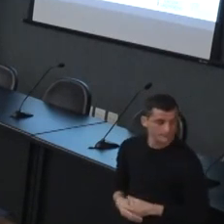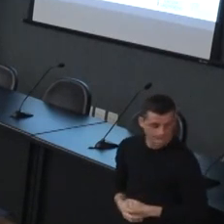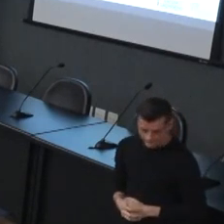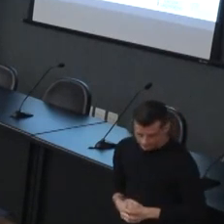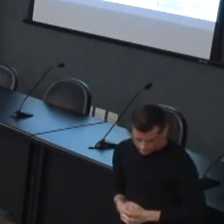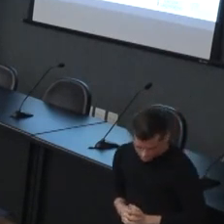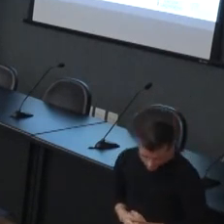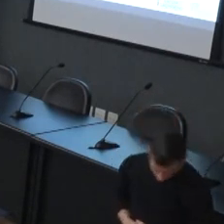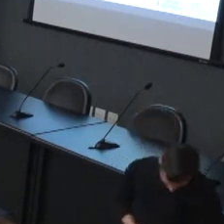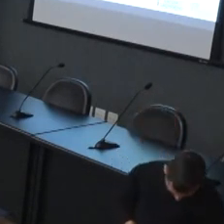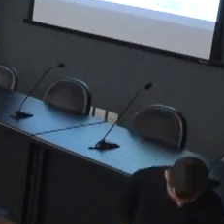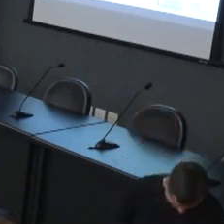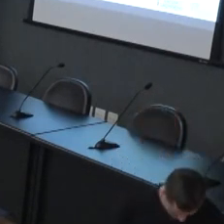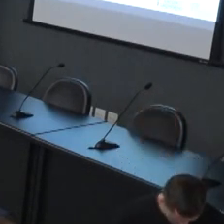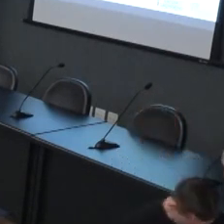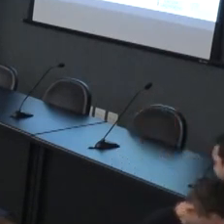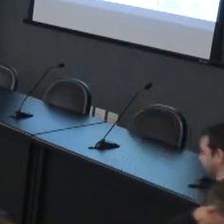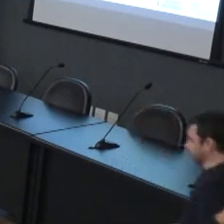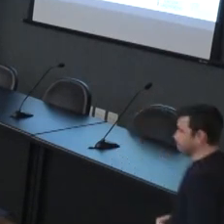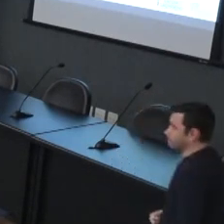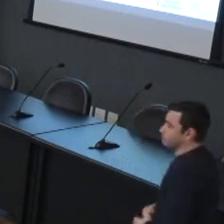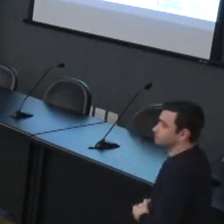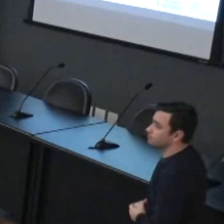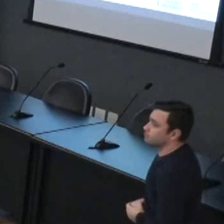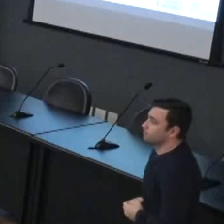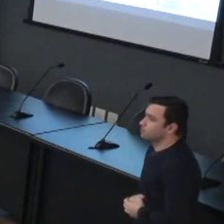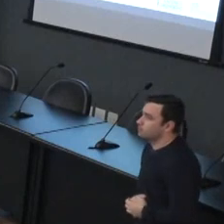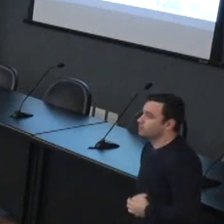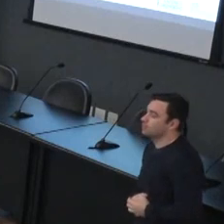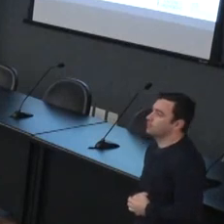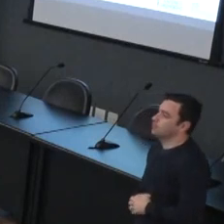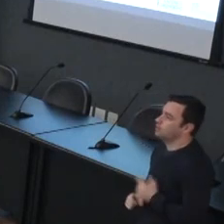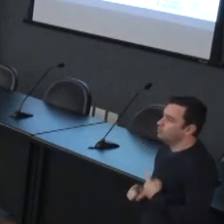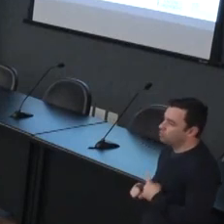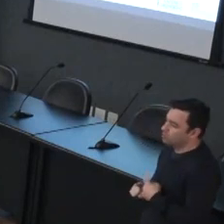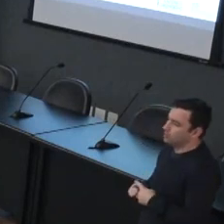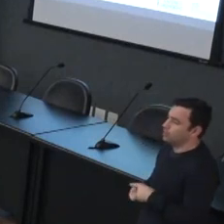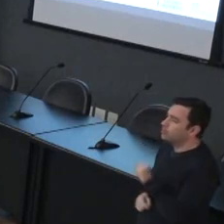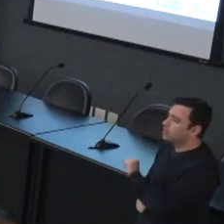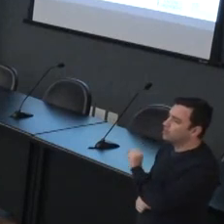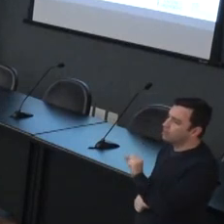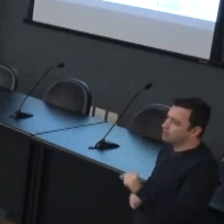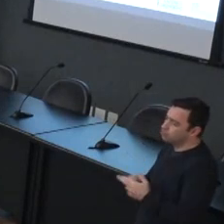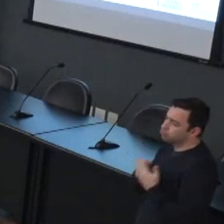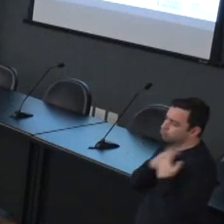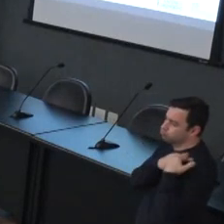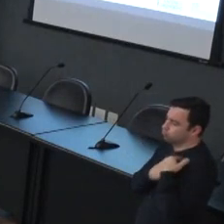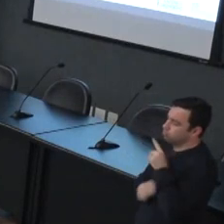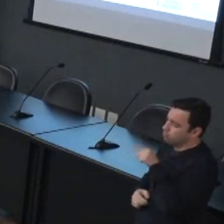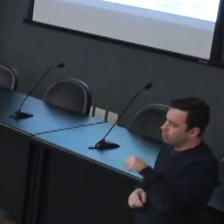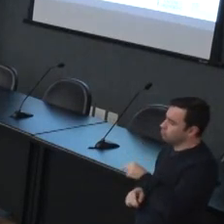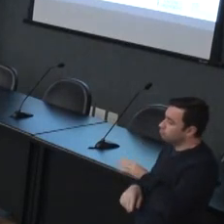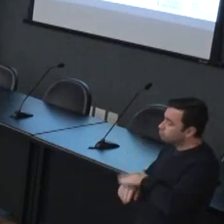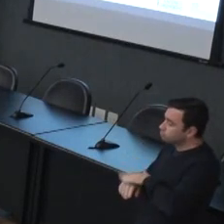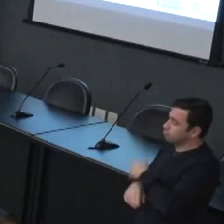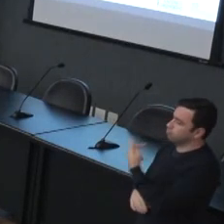é parte quem é parte é o agente de tratamento porque quem é responsável é o agente de tratamento porque que é importante a tua pergunta ela é muito